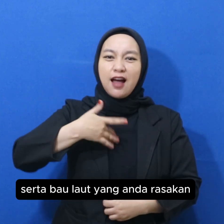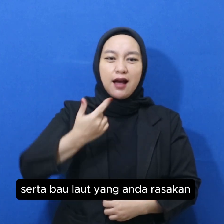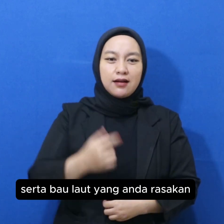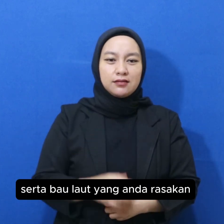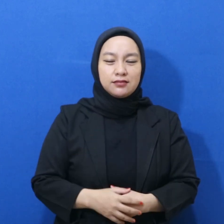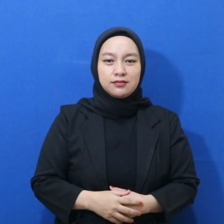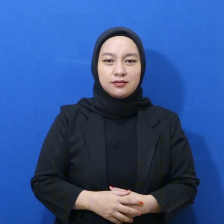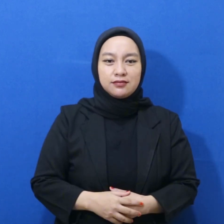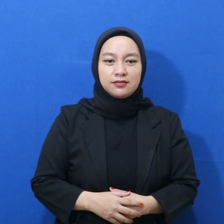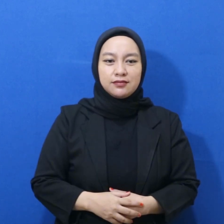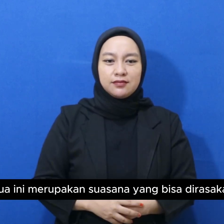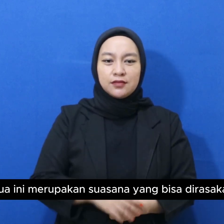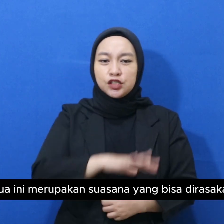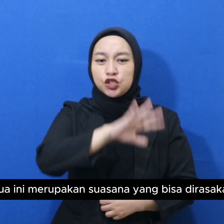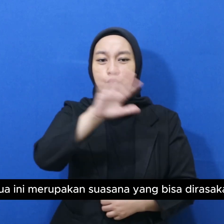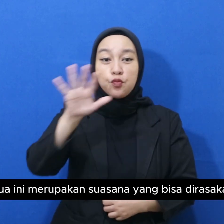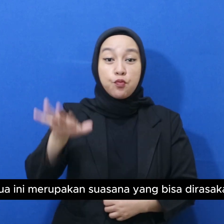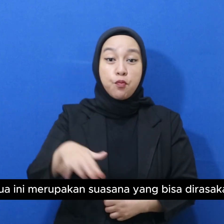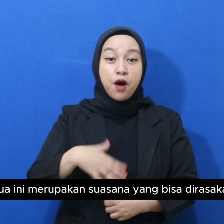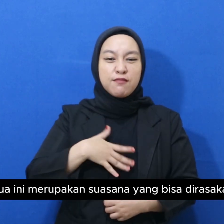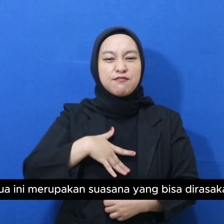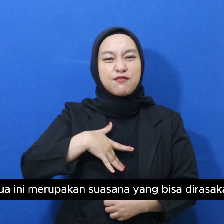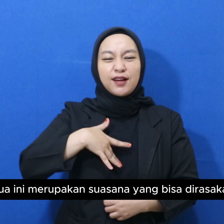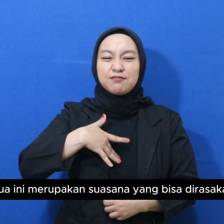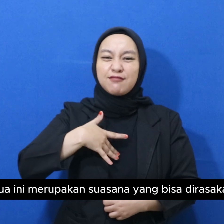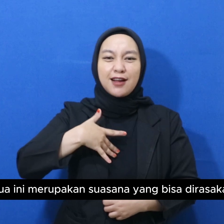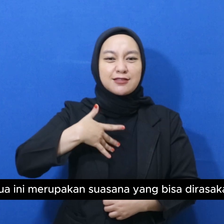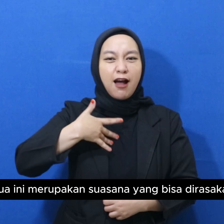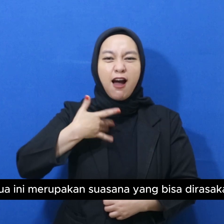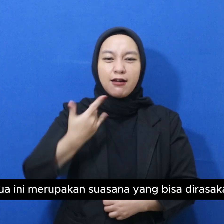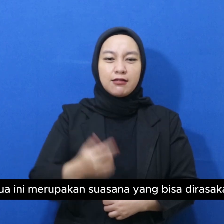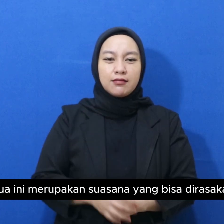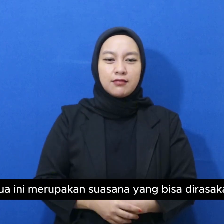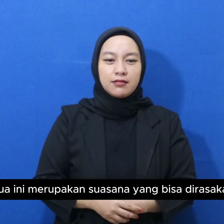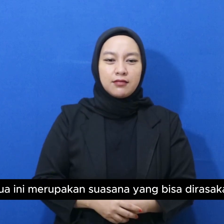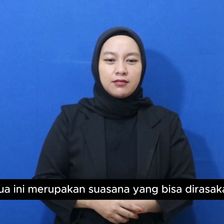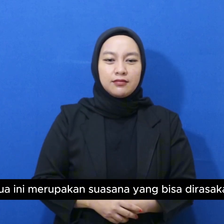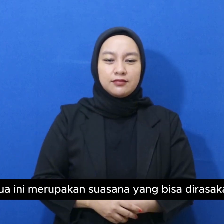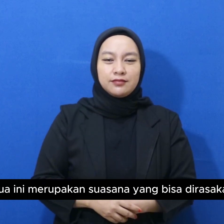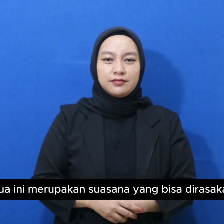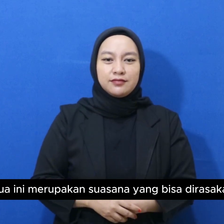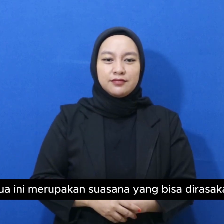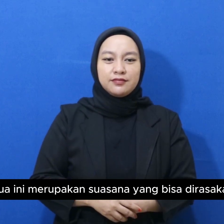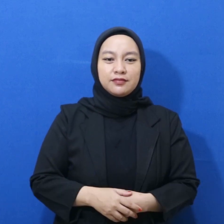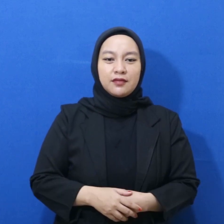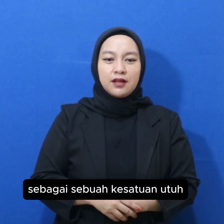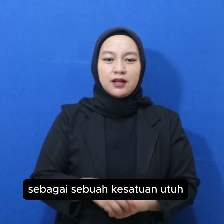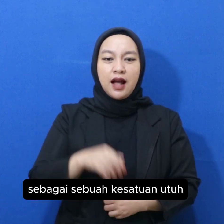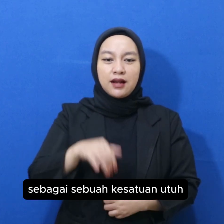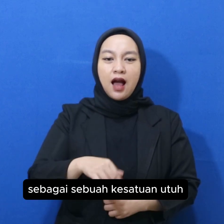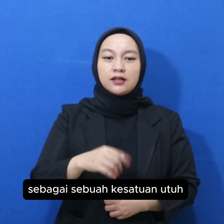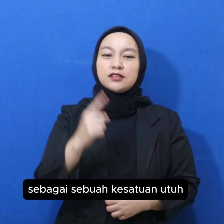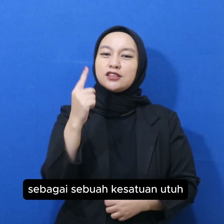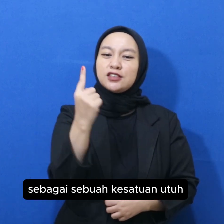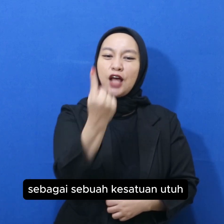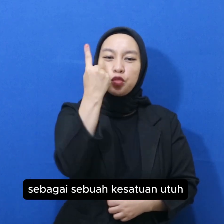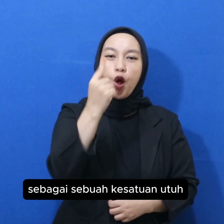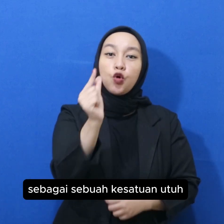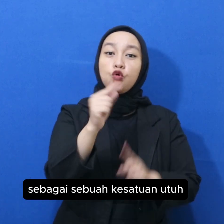rasakan. Semua ini merupakan suasana yang bisa dirasakan sebagai sebuah kesatuan